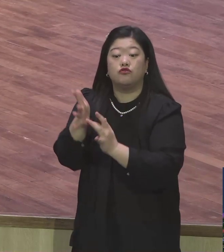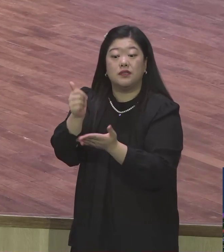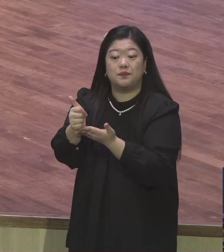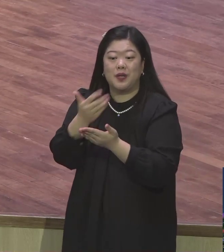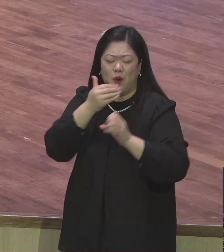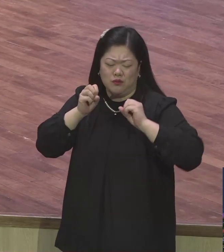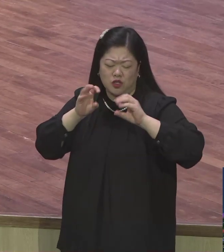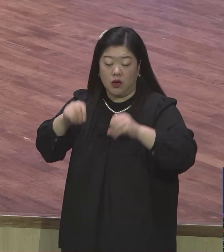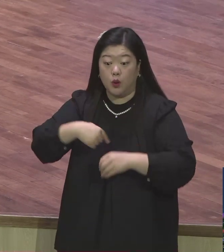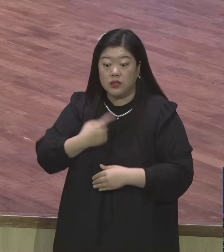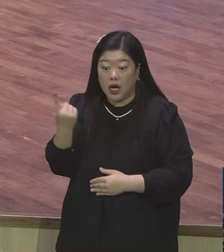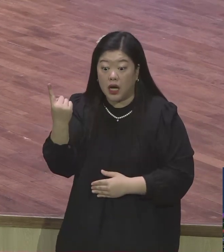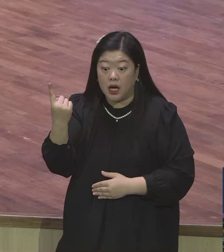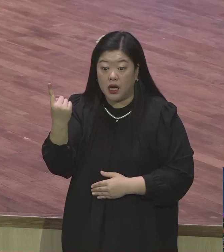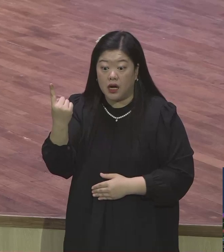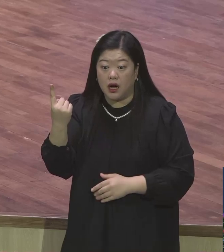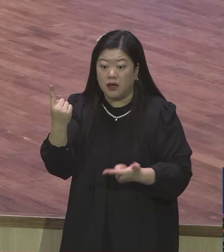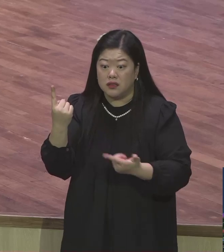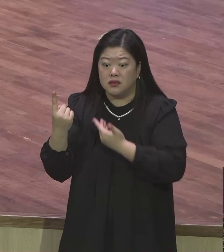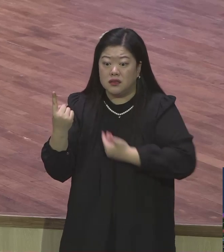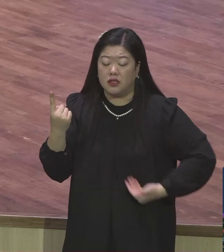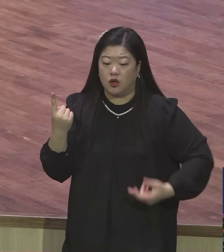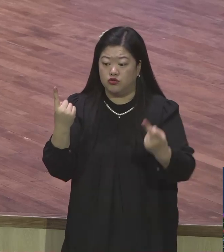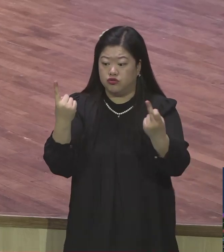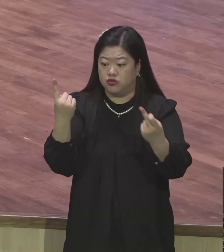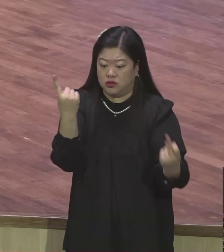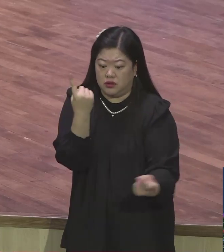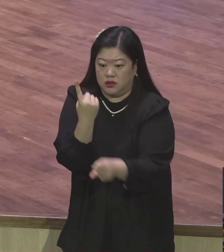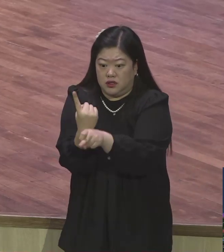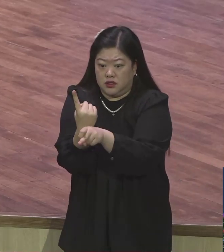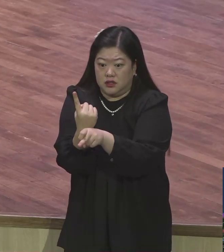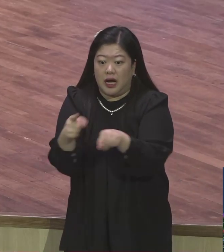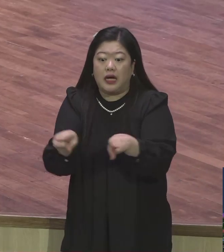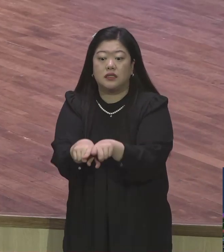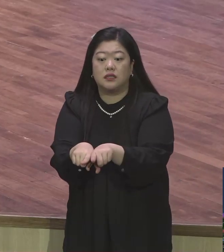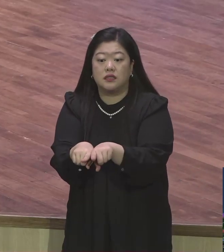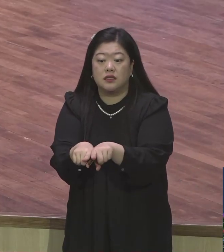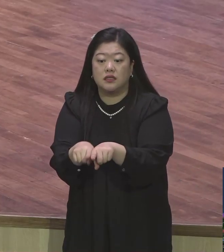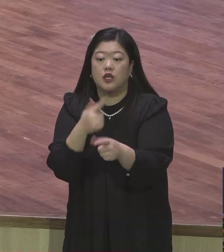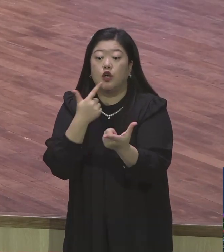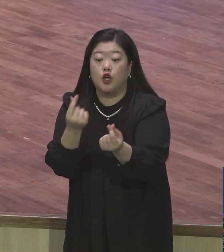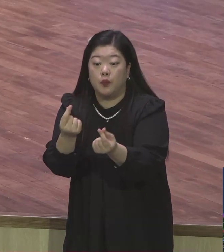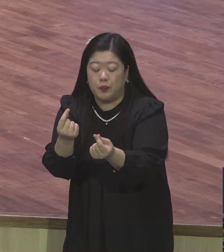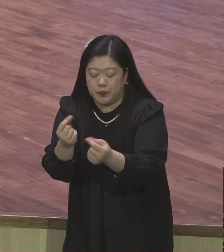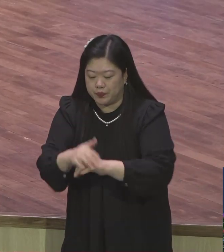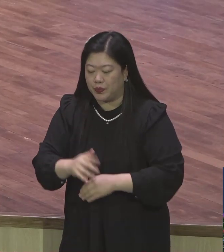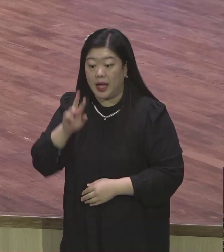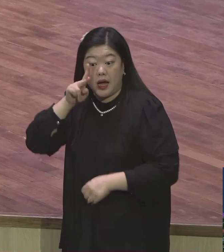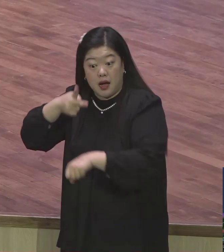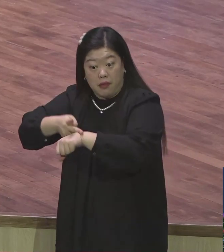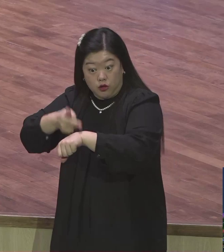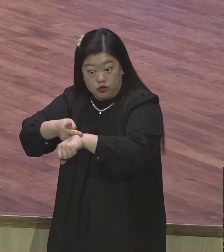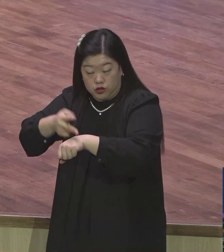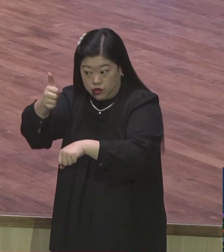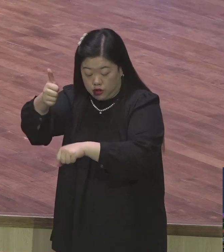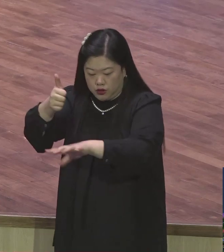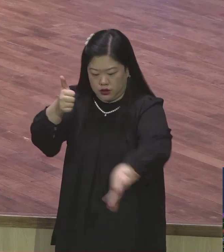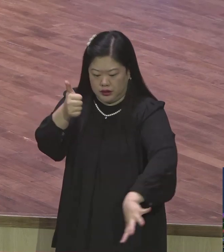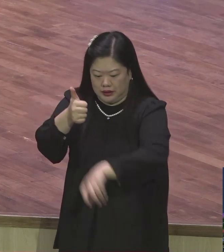데리고. 바울도 그렇게 동역자가 있었어요. 이것을 좁은 의미로 말하면 팀이라고 하면 팀. 좁은